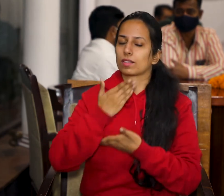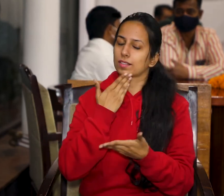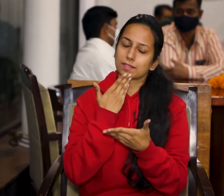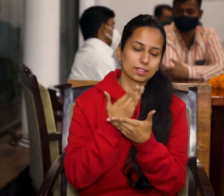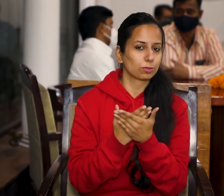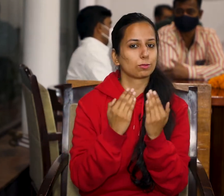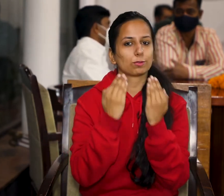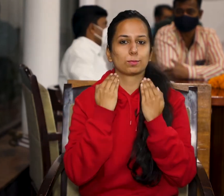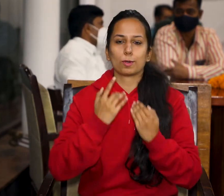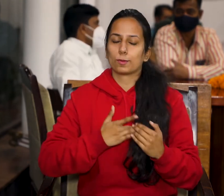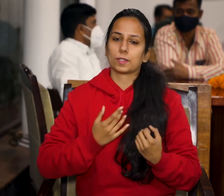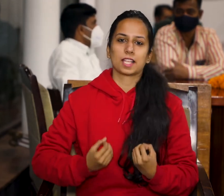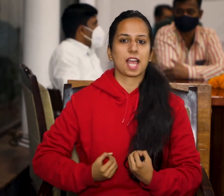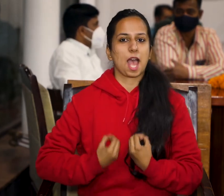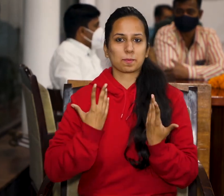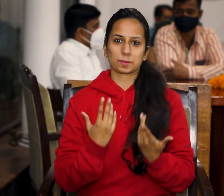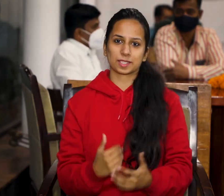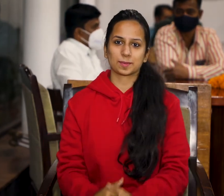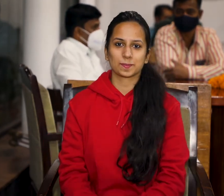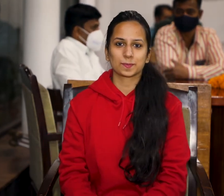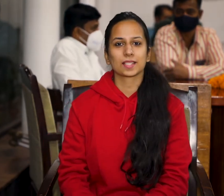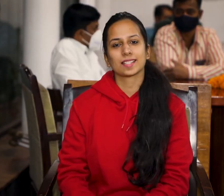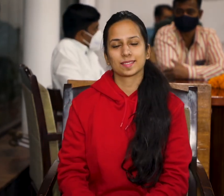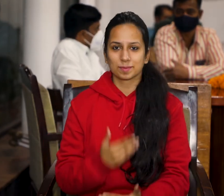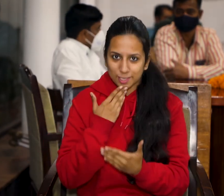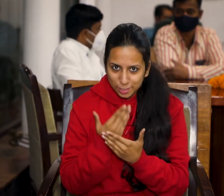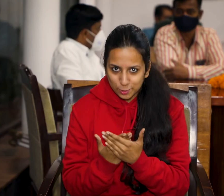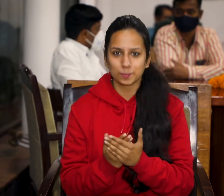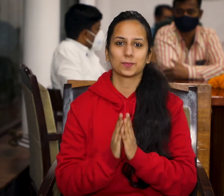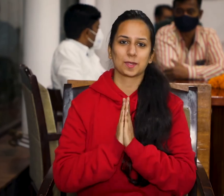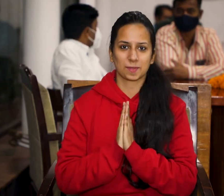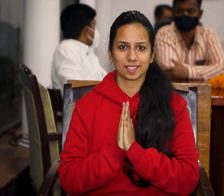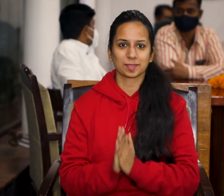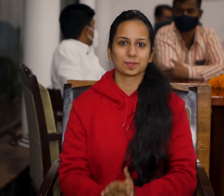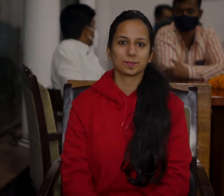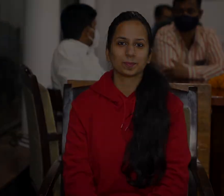लोग हैं जो डिसेबिलिटी को इतना सपोर्ट करते हैं, मेरा दिल खुशी से भर गया है। थैंक यू सो मच।